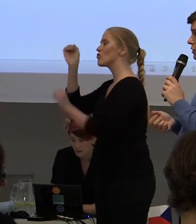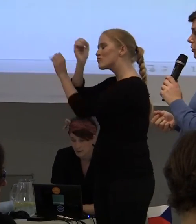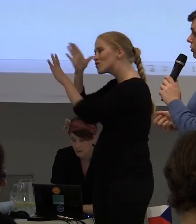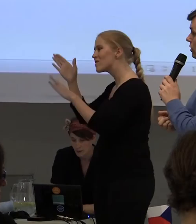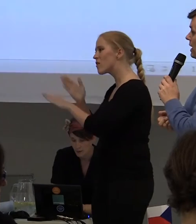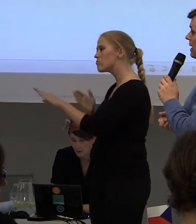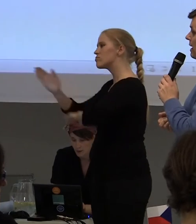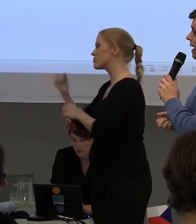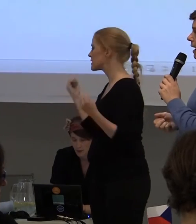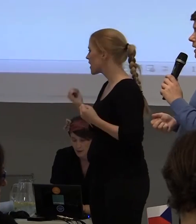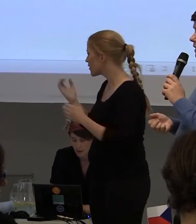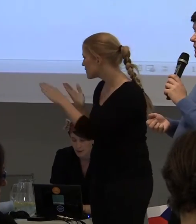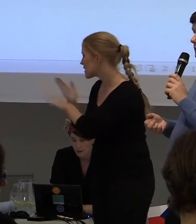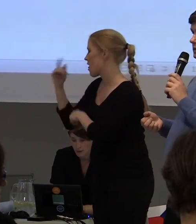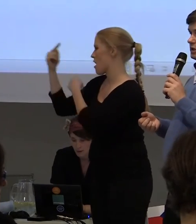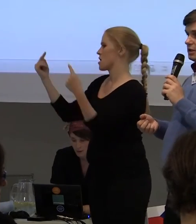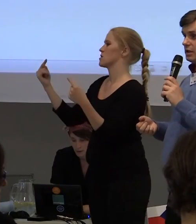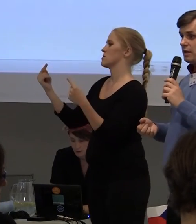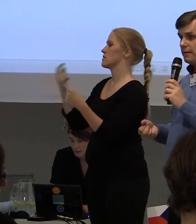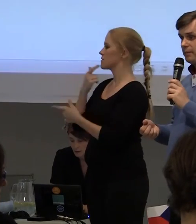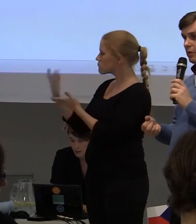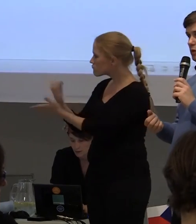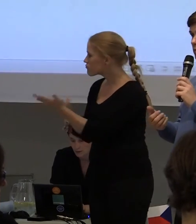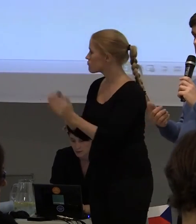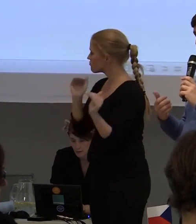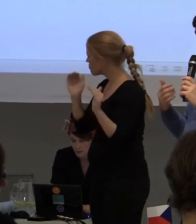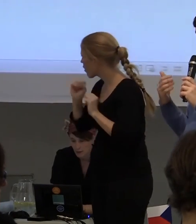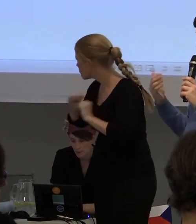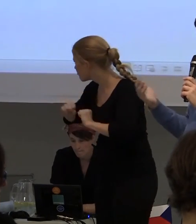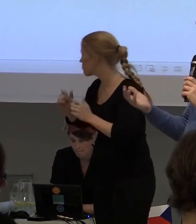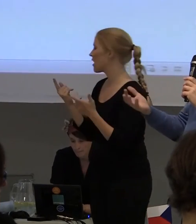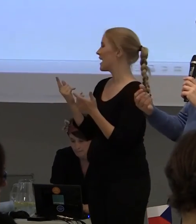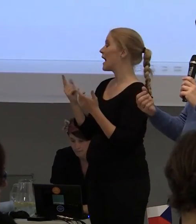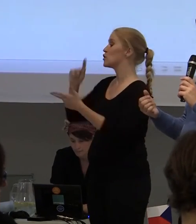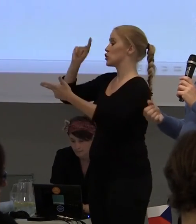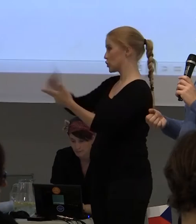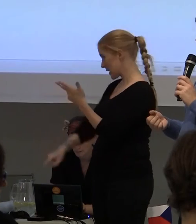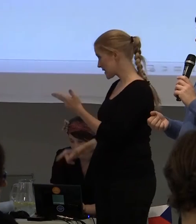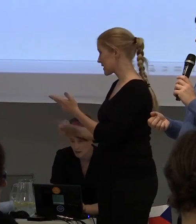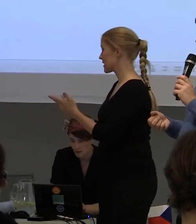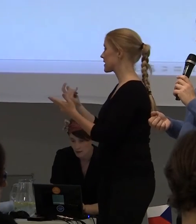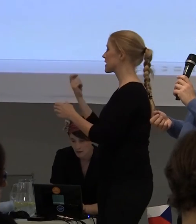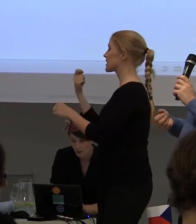konce školního roku. A ten třetí takový obecný balík